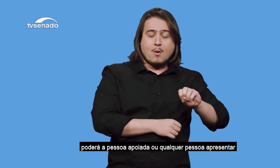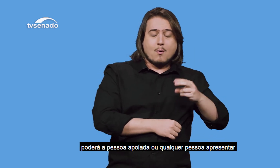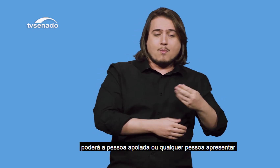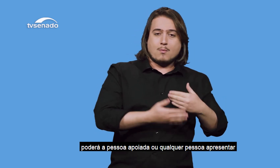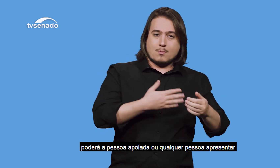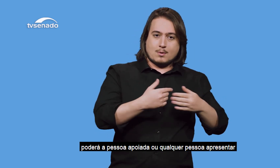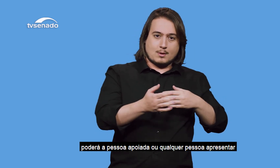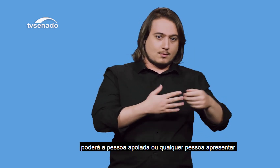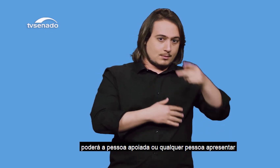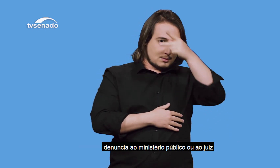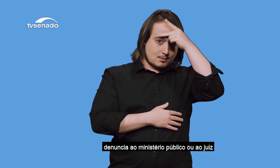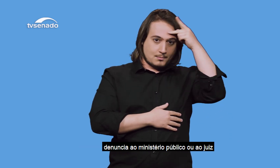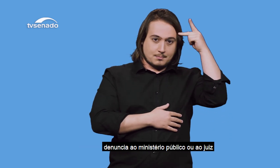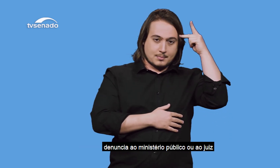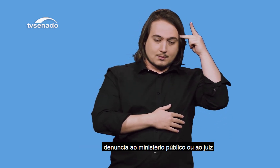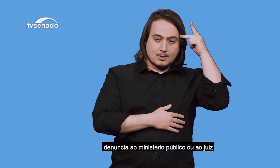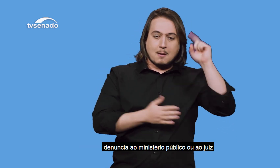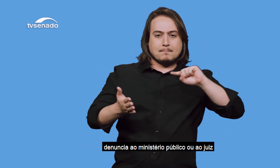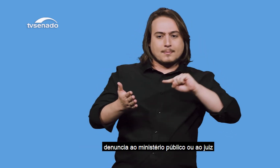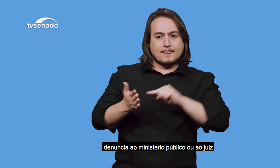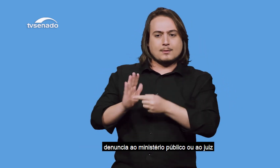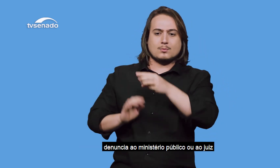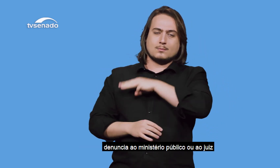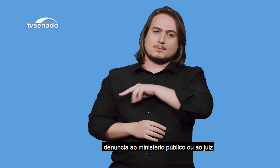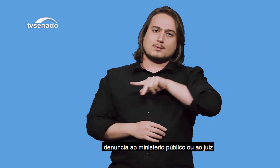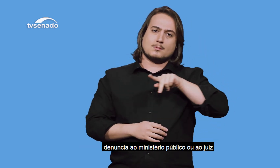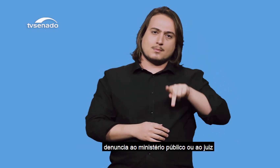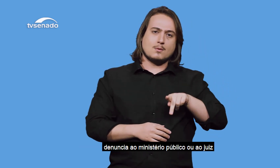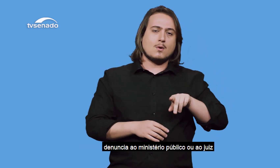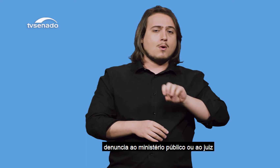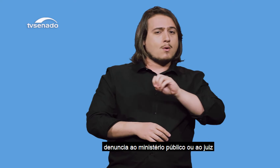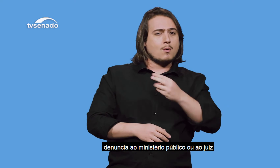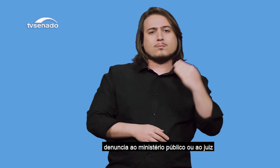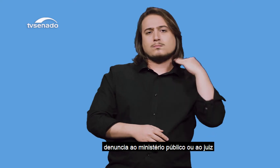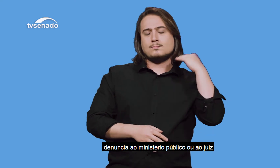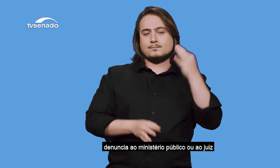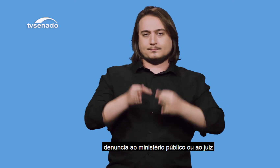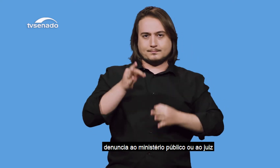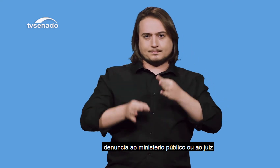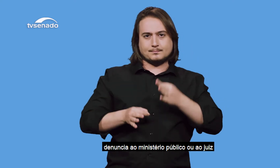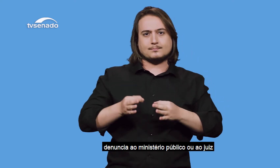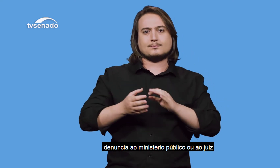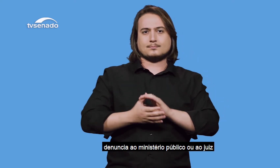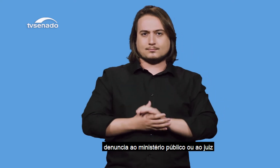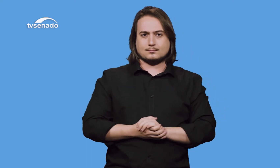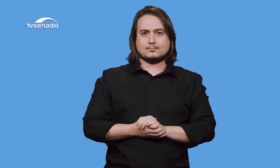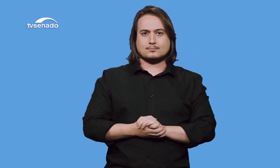pessoa apresentar denúncia ao ministério público ou ao juiz